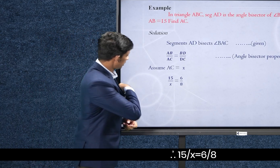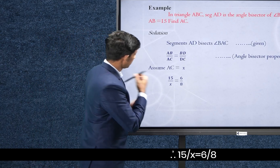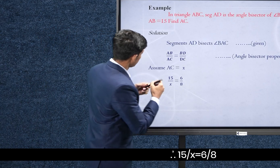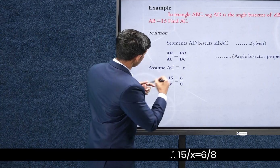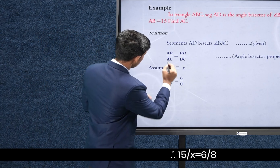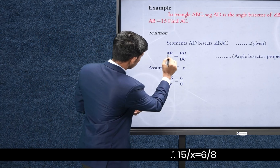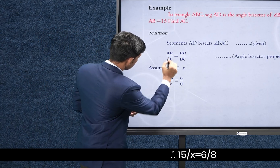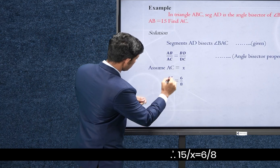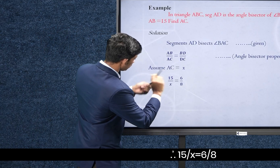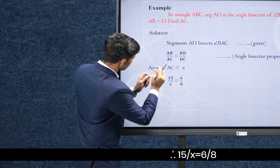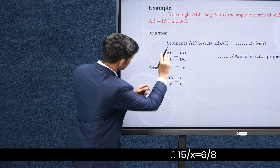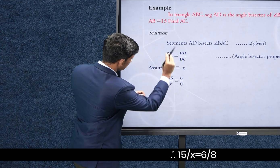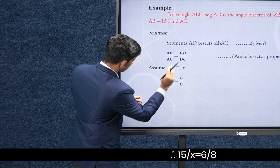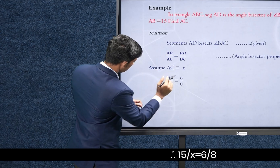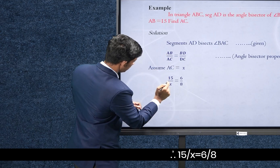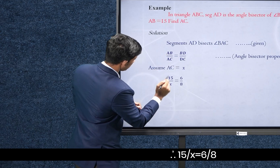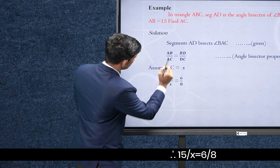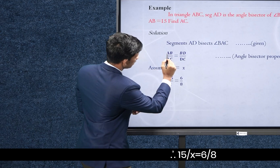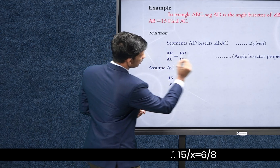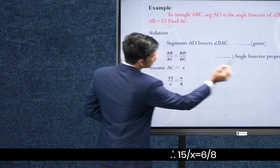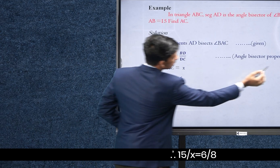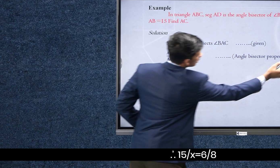15 by x is equal to 6 by 8.